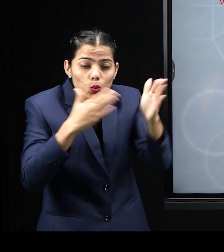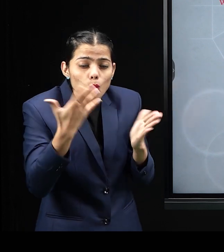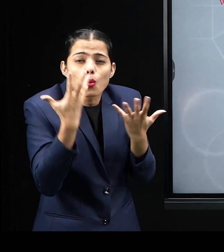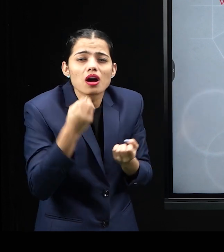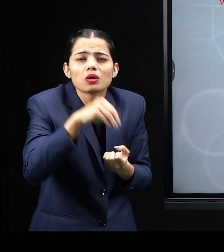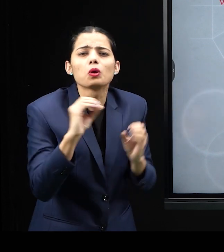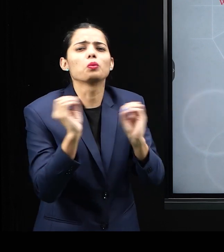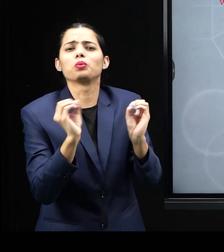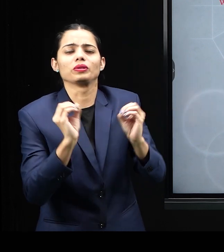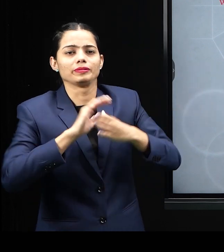ಪರಿಹಾರ: